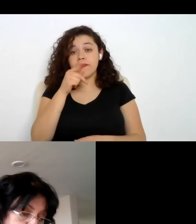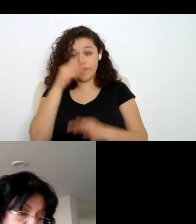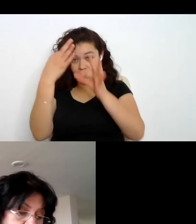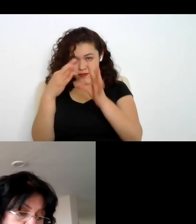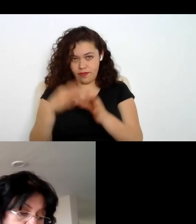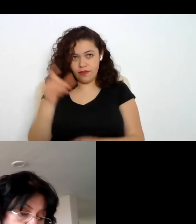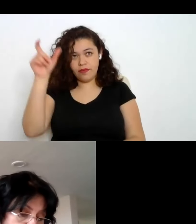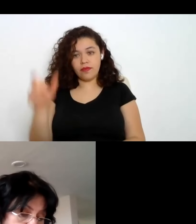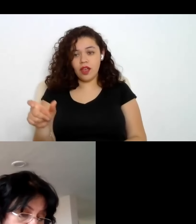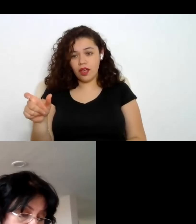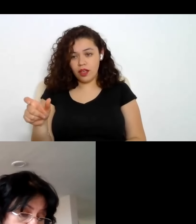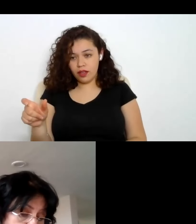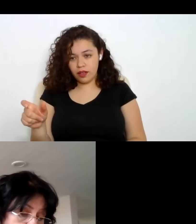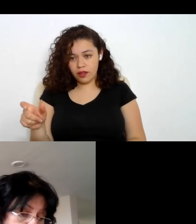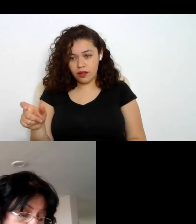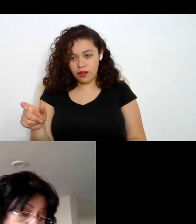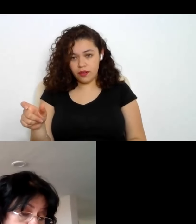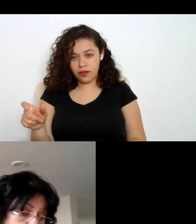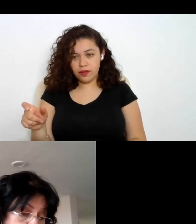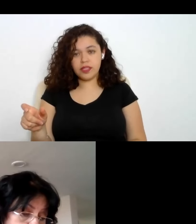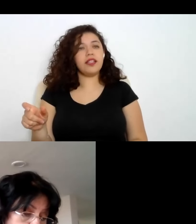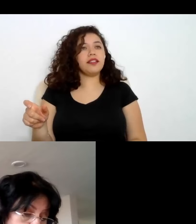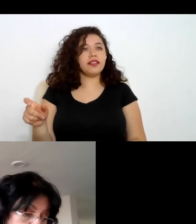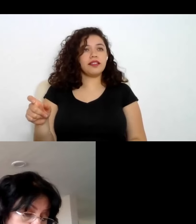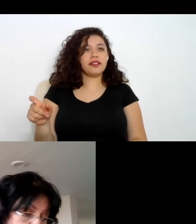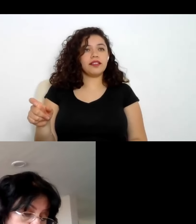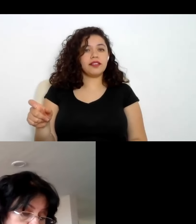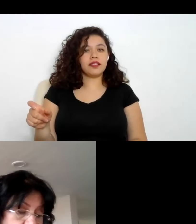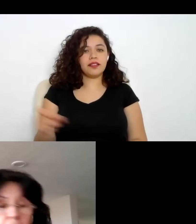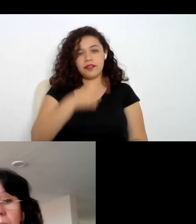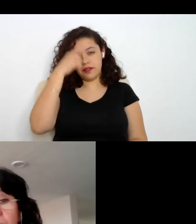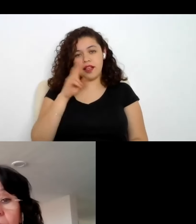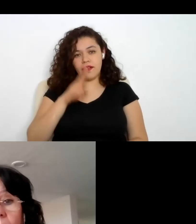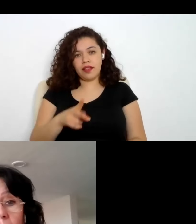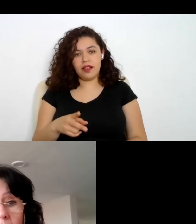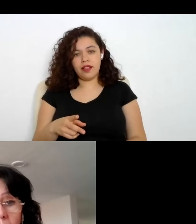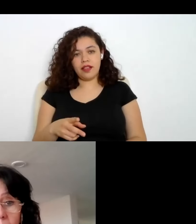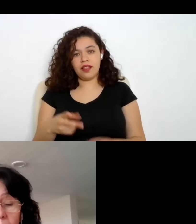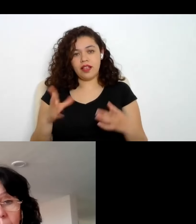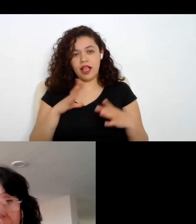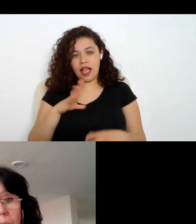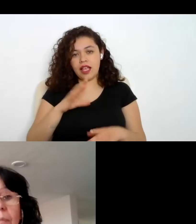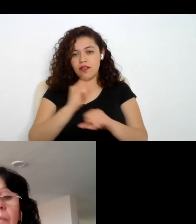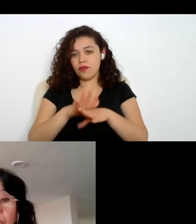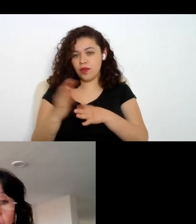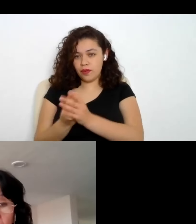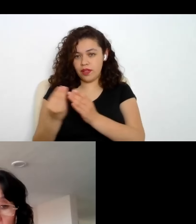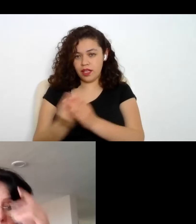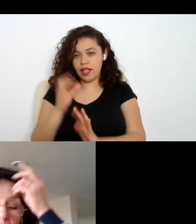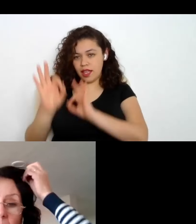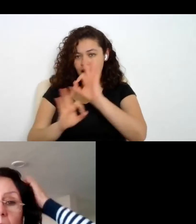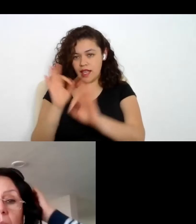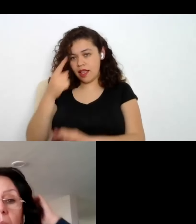cumplimiento es la persona que se encarga de ver que los datos personales se estén tratando